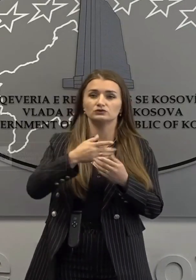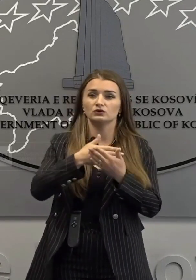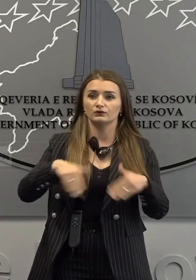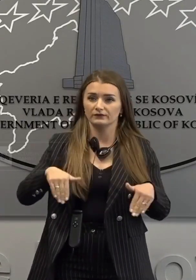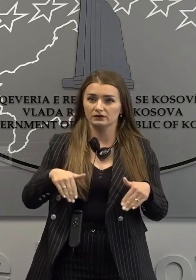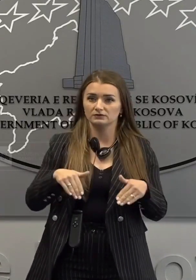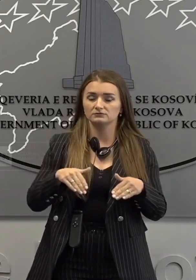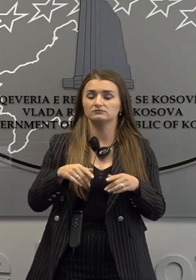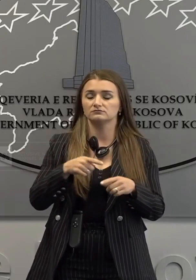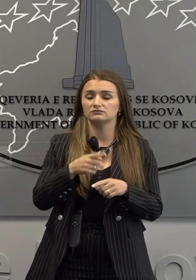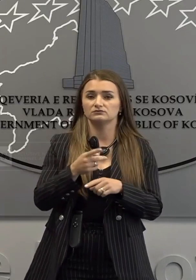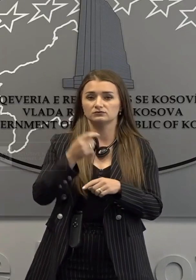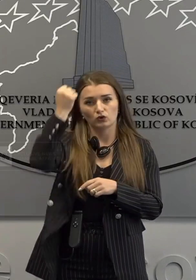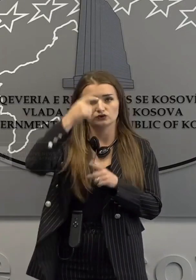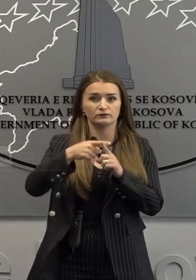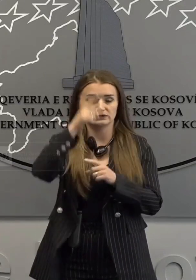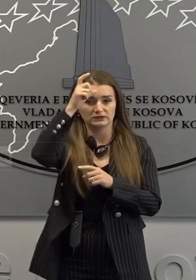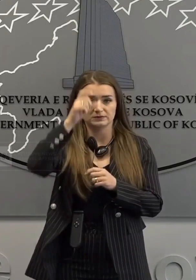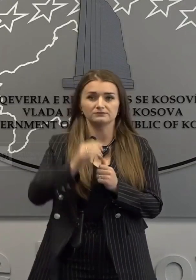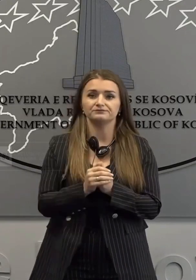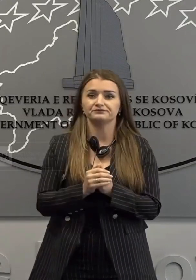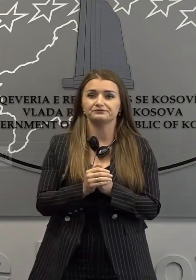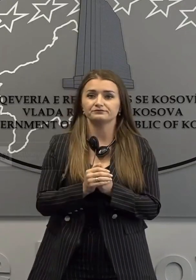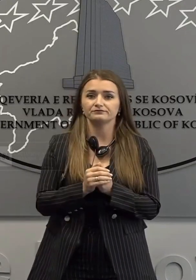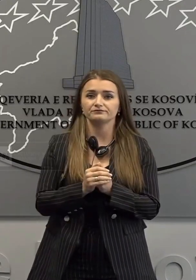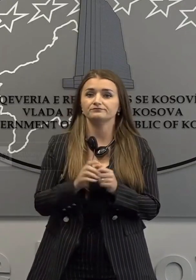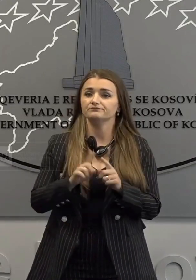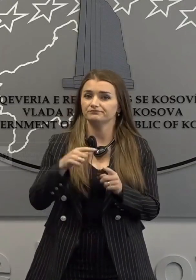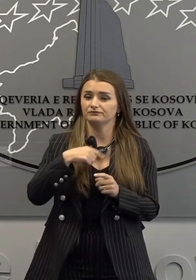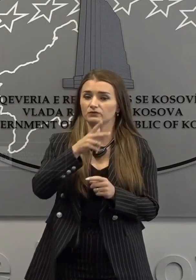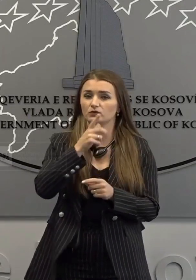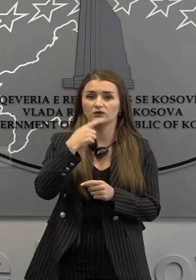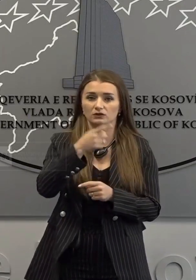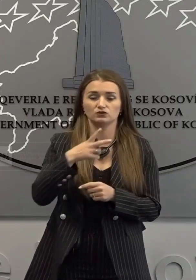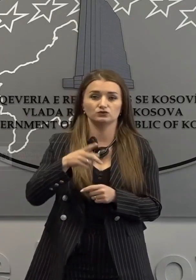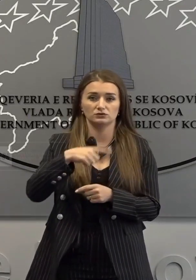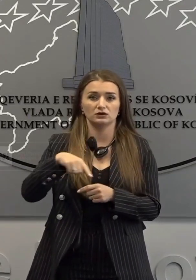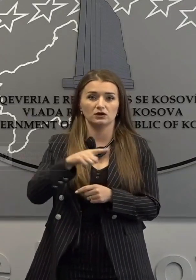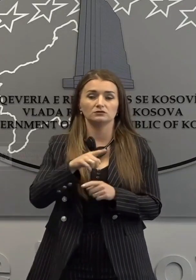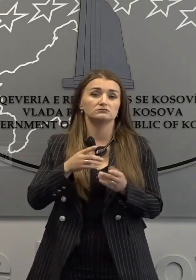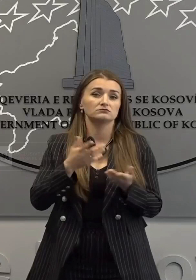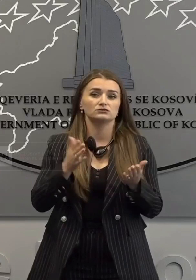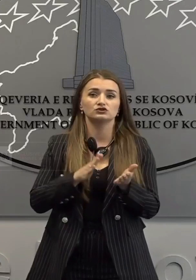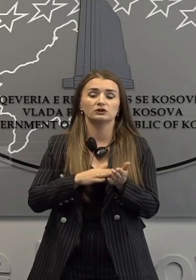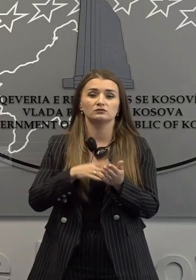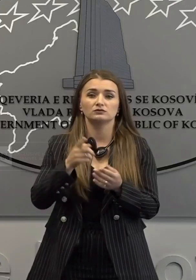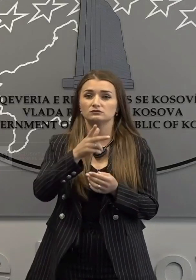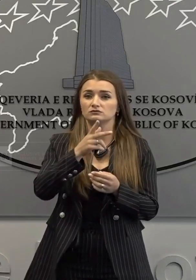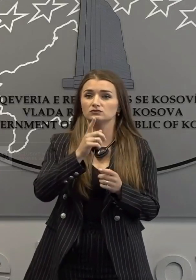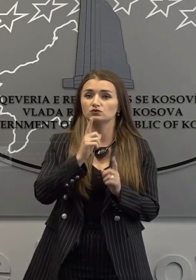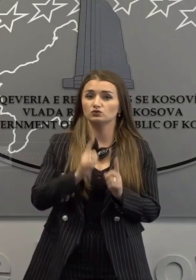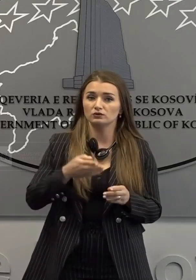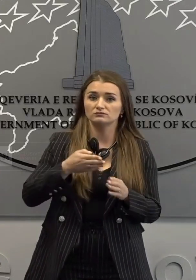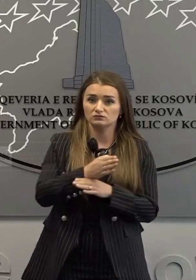ndryshme kufitare pra. Gjithashtu i ftoj qytetarët që në rast se kalojnë në përmjet Serbisë dhe bëhen subjekt i provokimeve